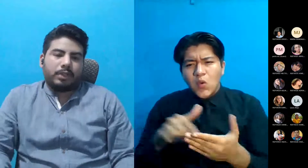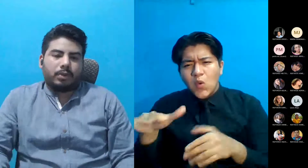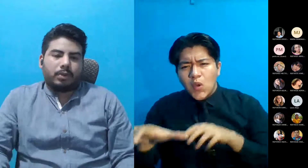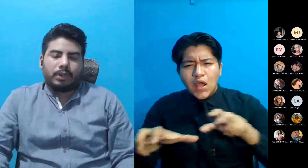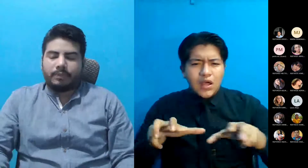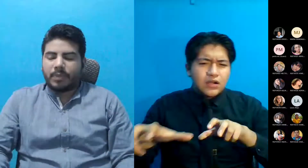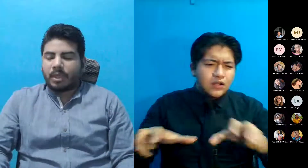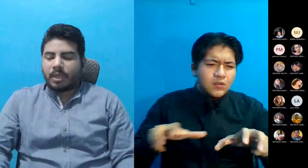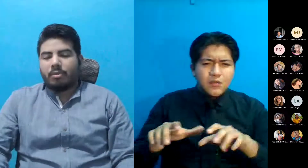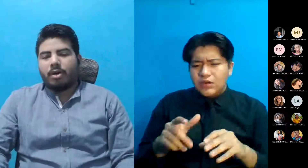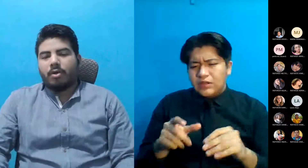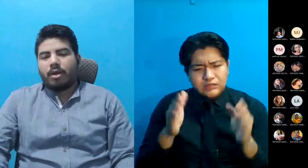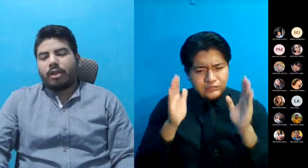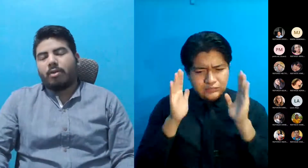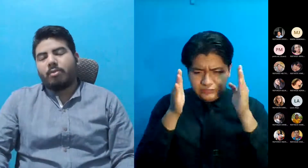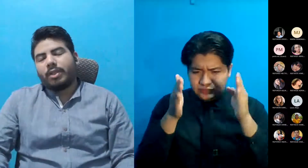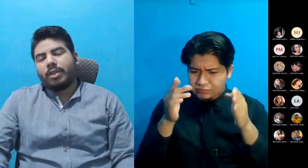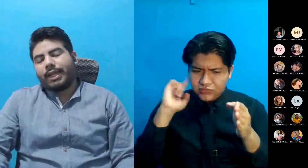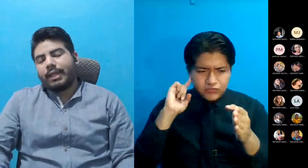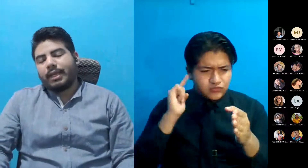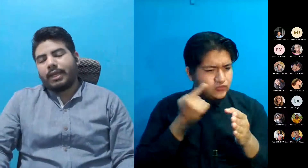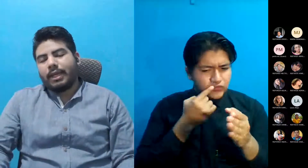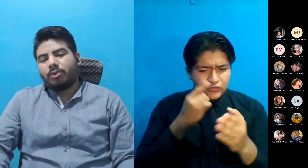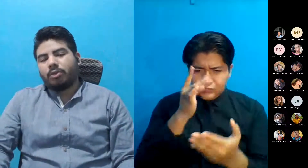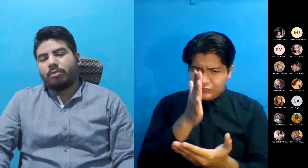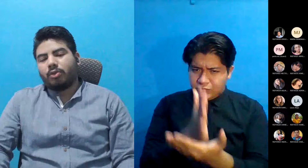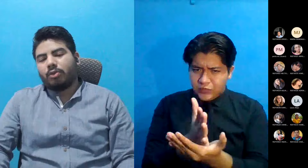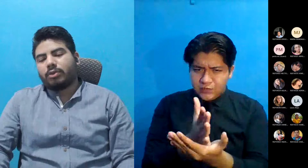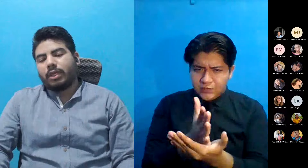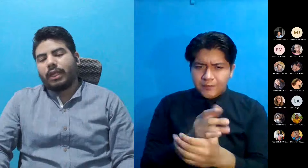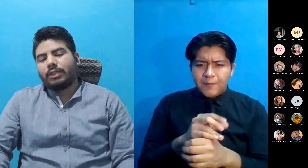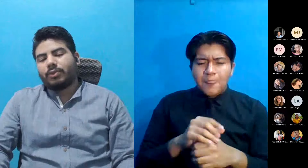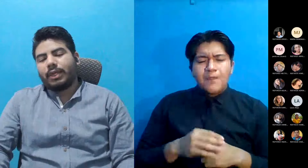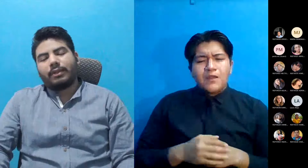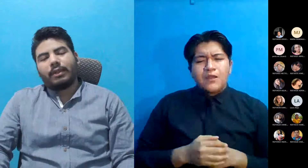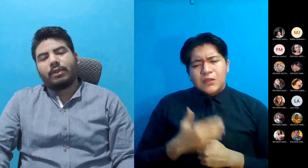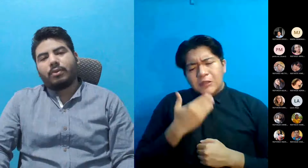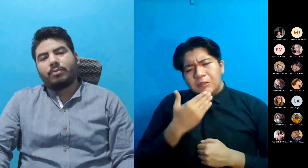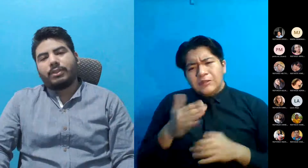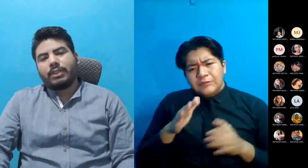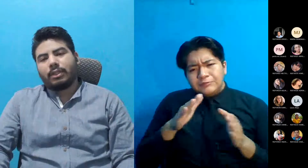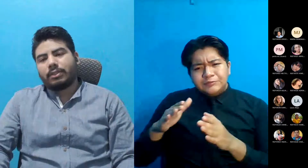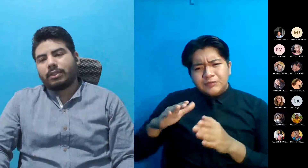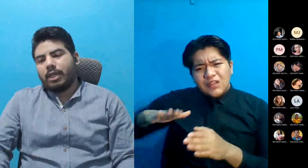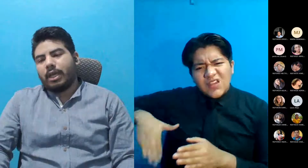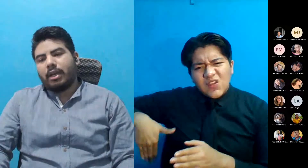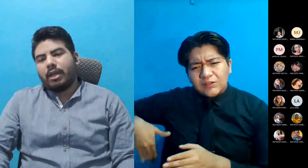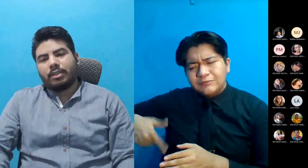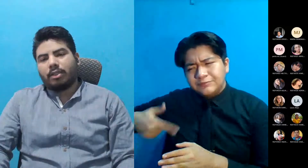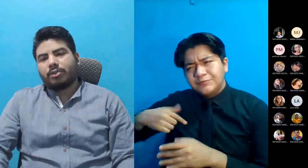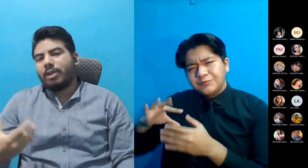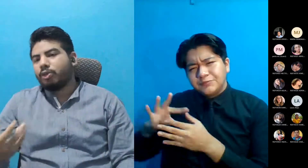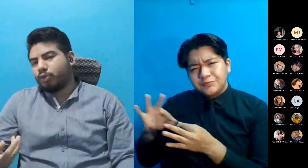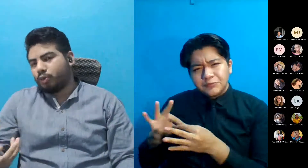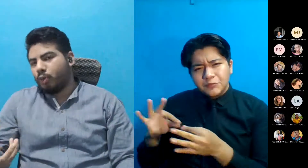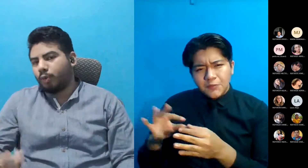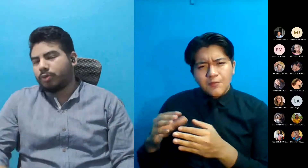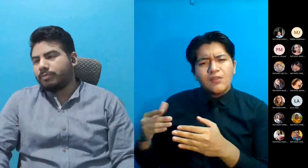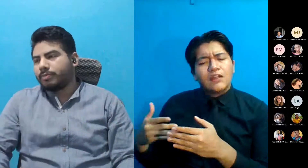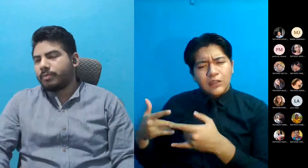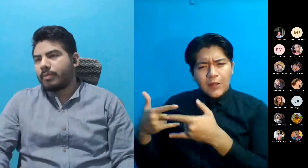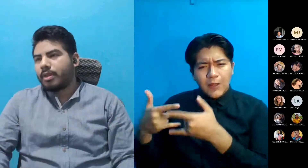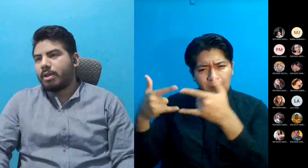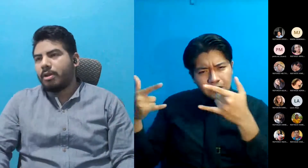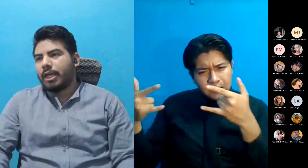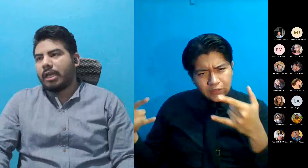para las personas sordas. Y bueno, como dije hace unos minutos, la historia ha tenido ciertos elementos